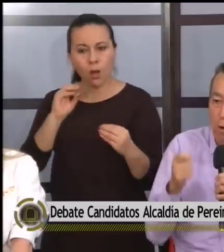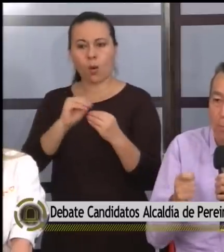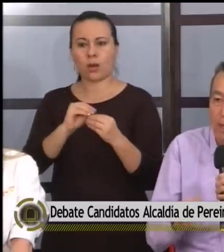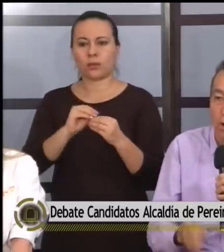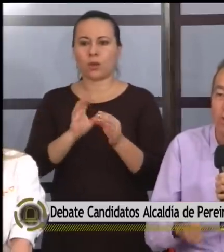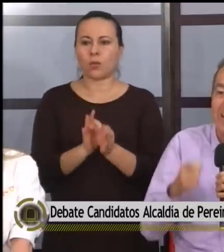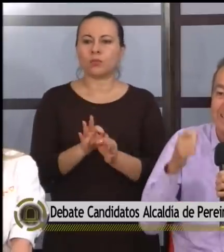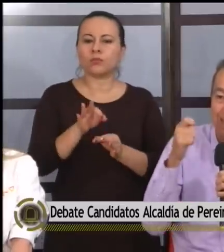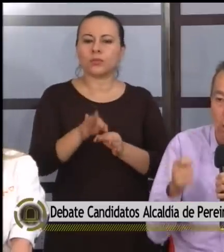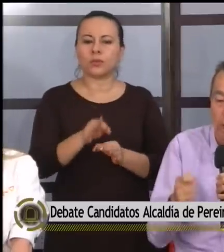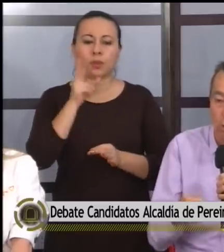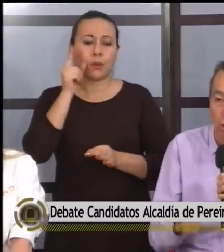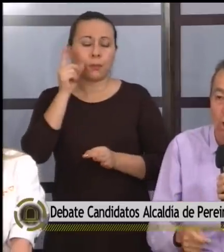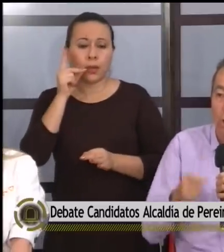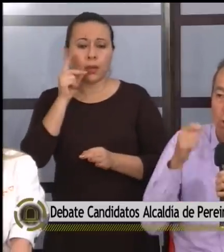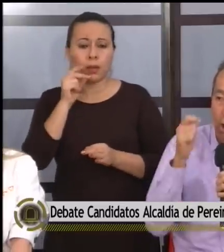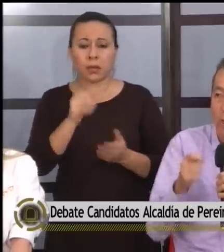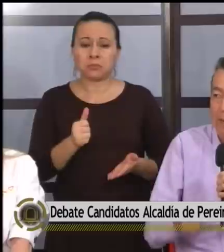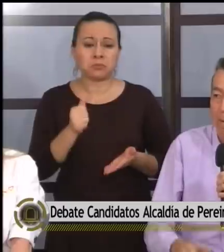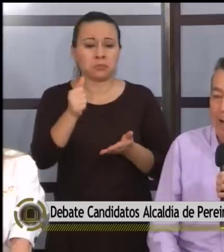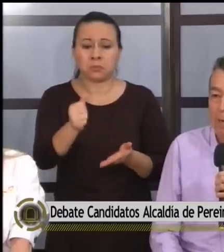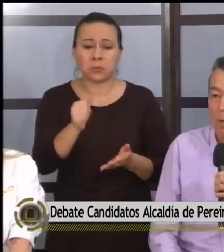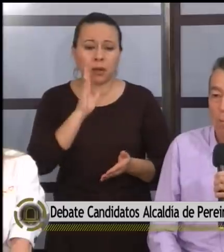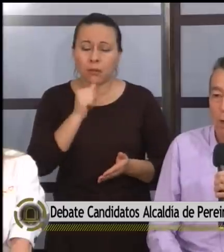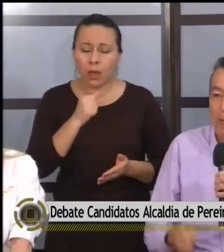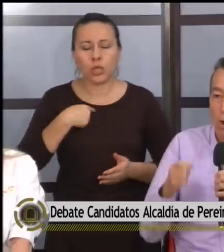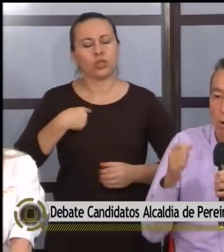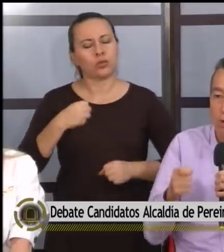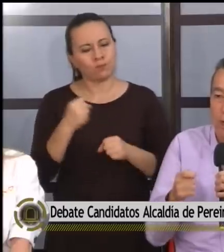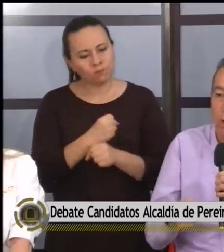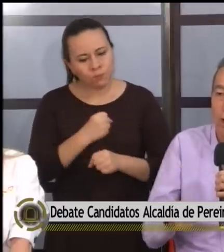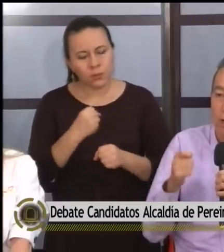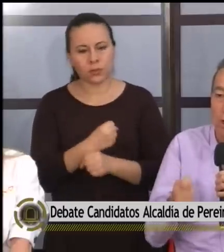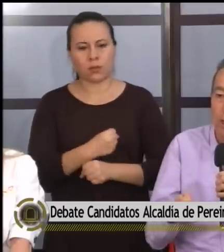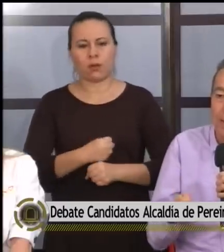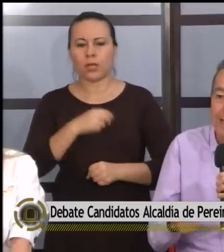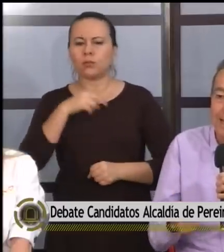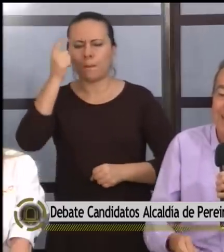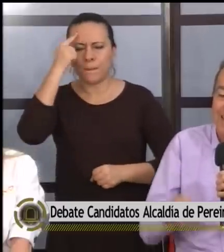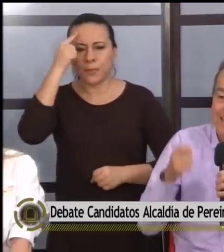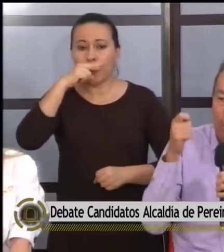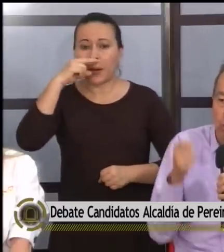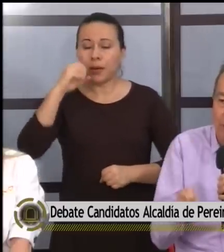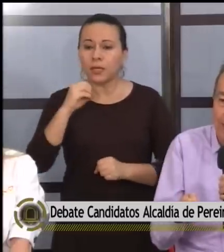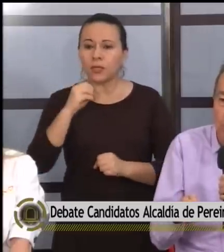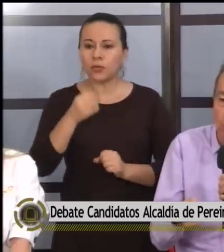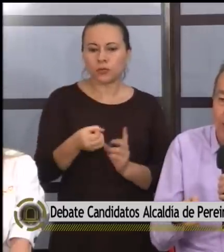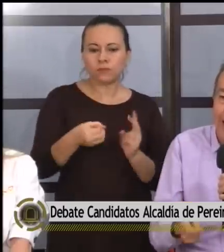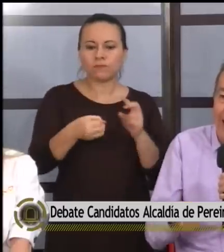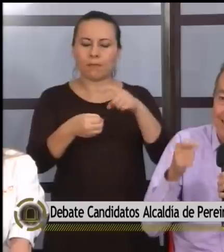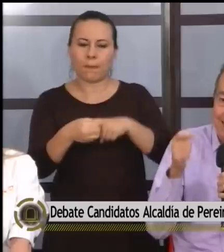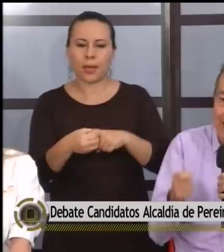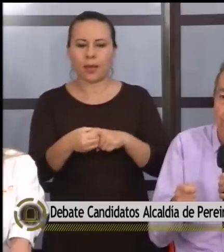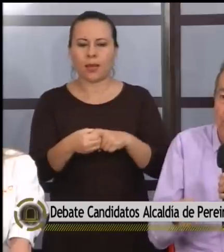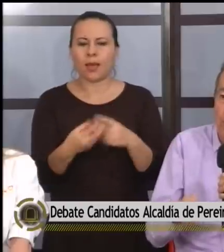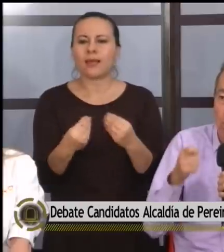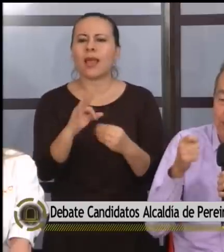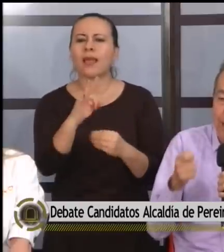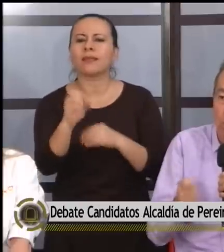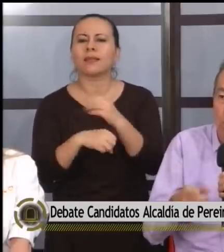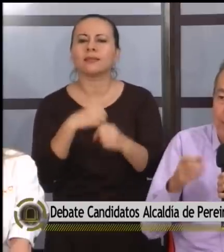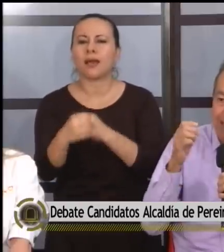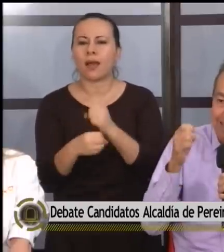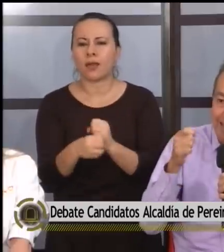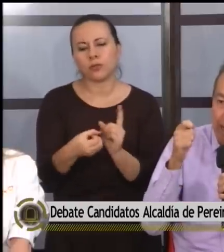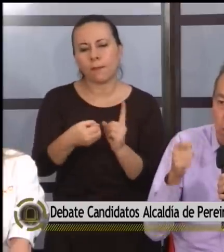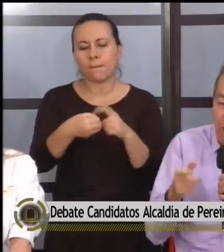que no se ha cumplido, no se le asignaron recursos. Yo voy a trabajar porque yo considero que los niños deben ir desde los 3 años a estar en